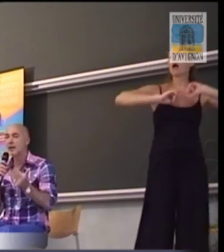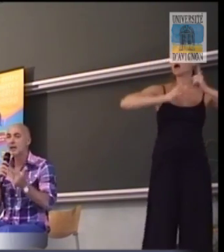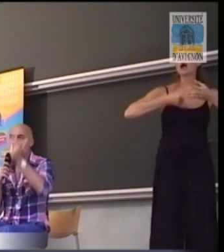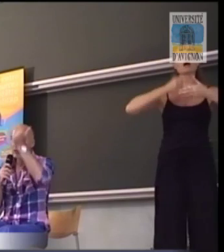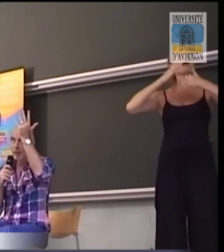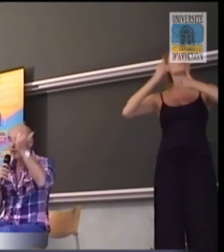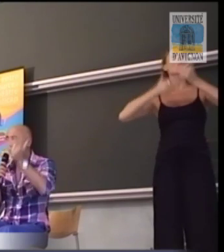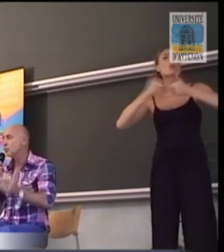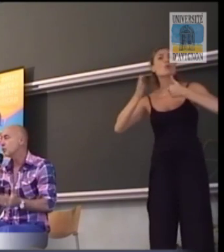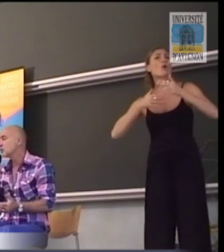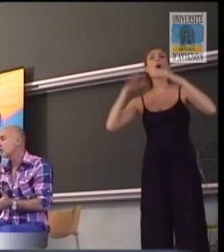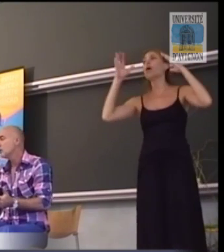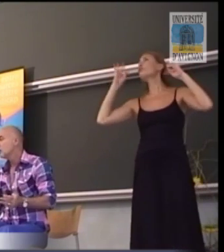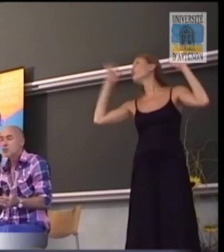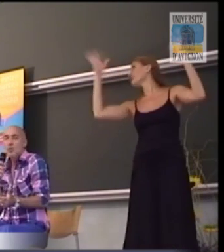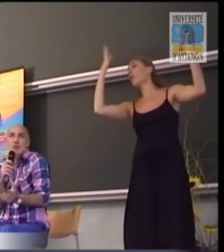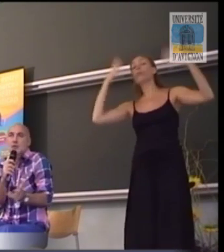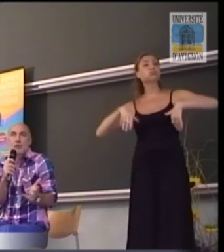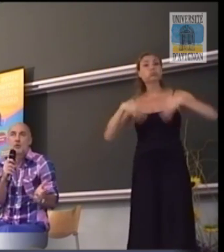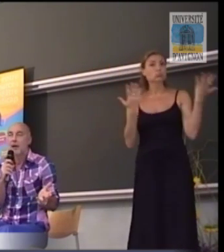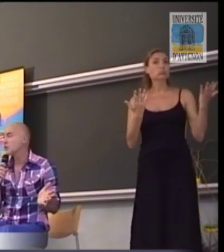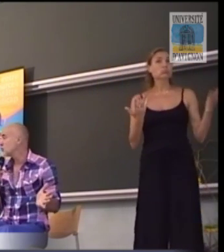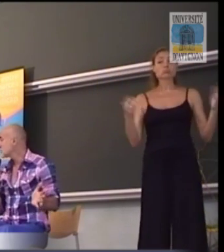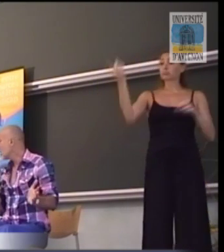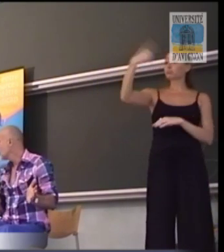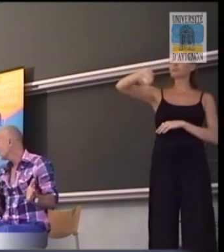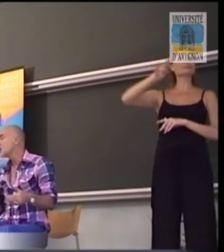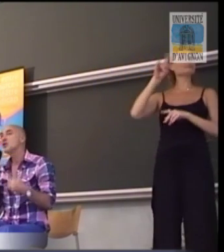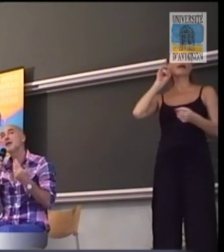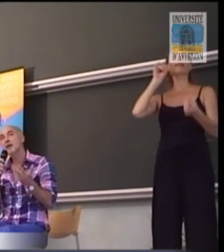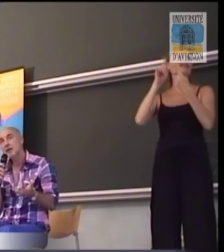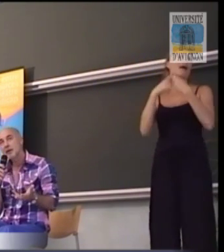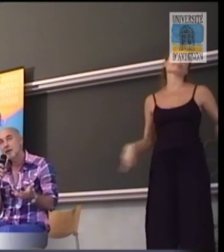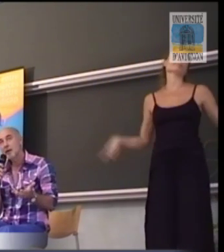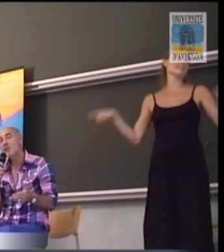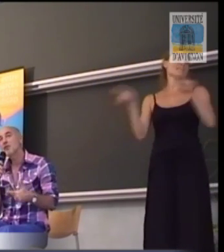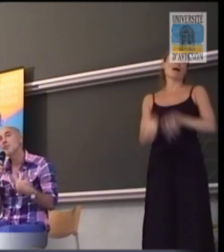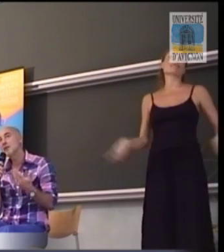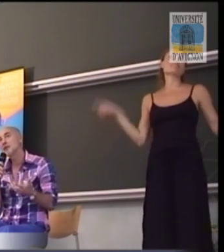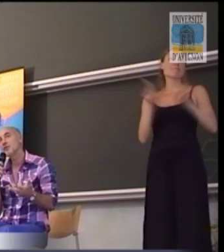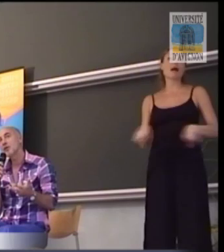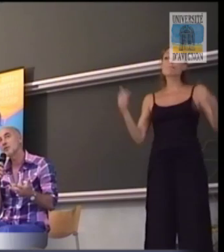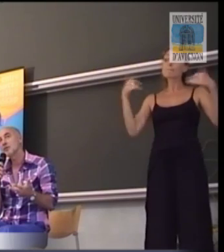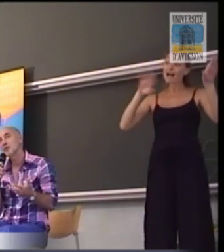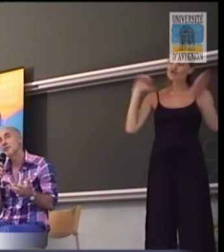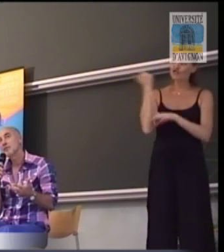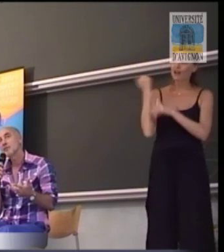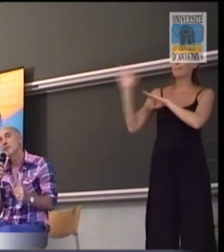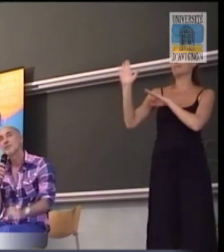on parlait de la pluie, du beau temps. Tous ne parlent que de ça, mais chacun avec une manière